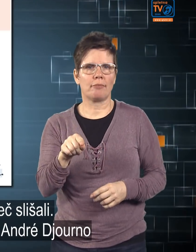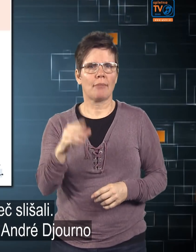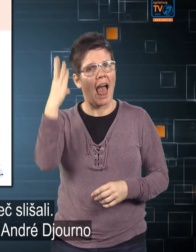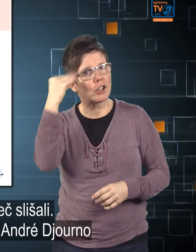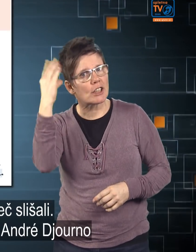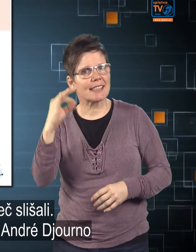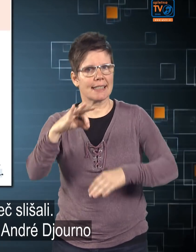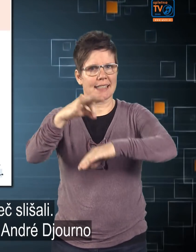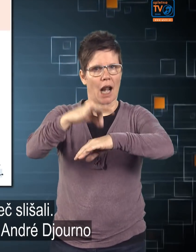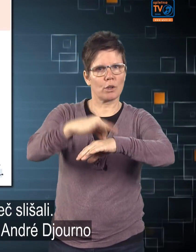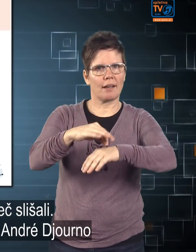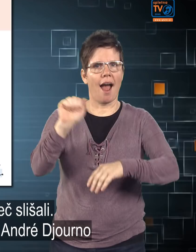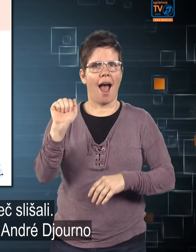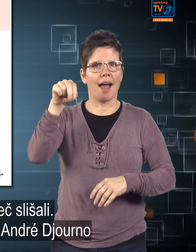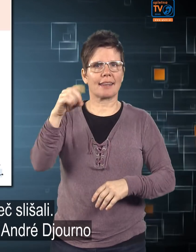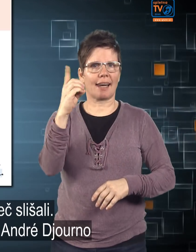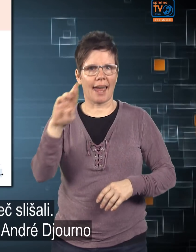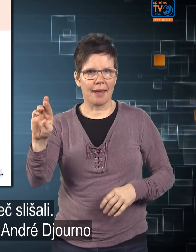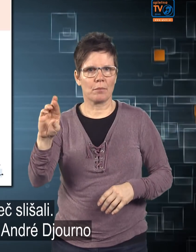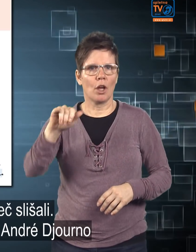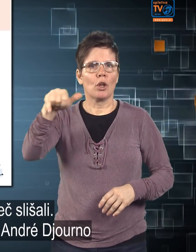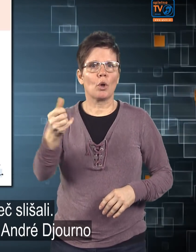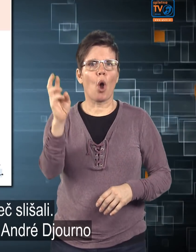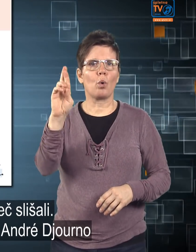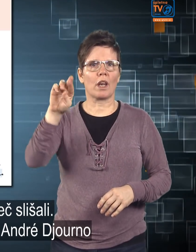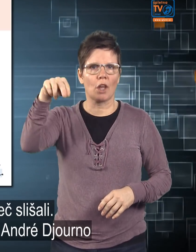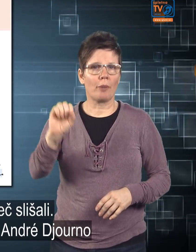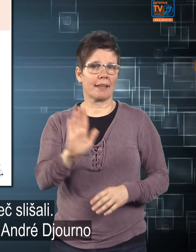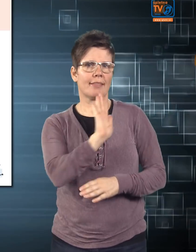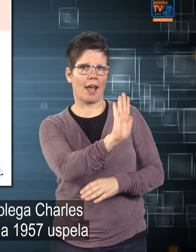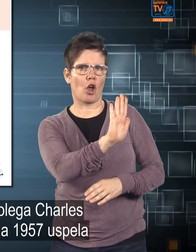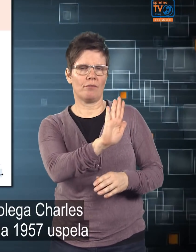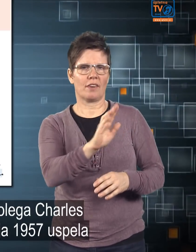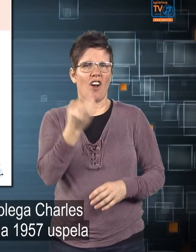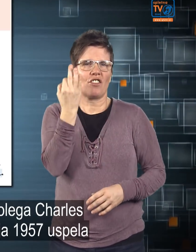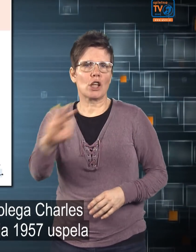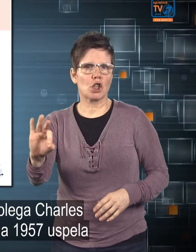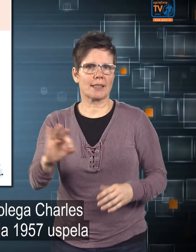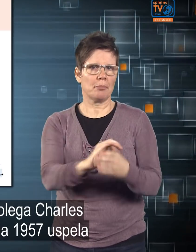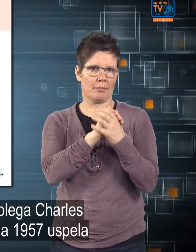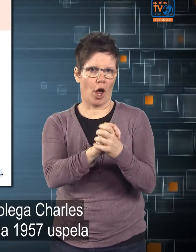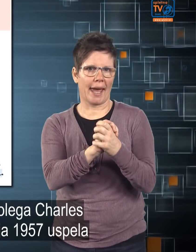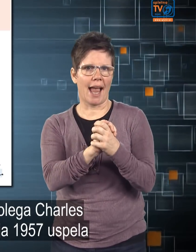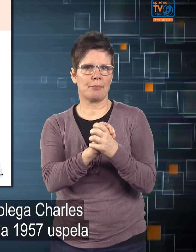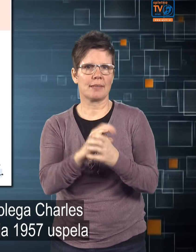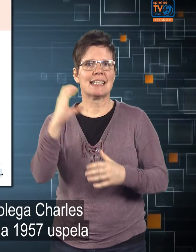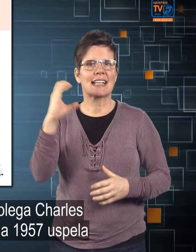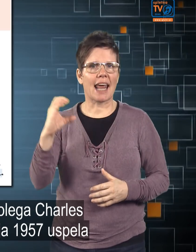Toda alžirski zdravnik André Journo in njegov francoski kolega Charles